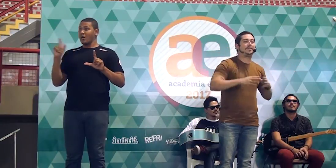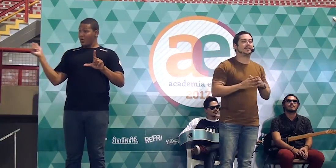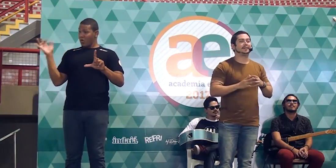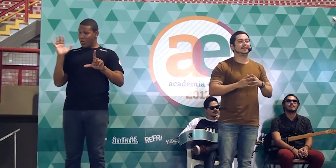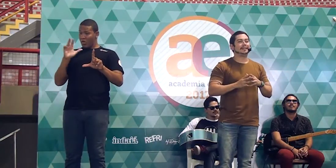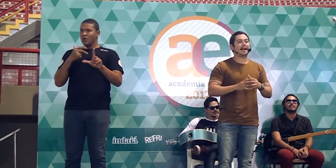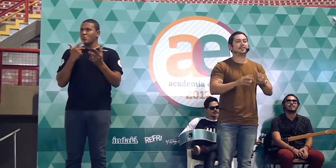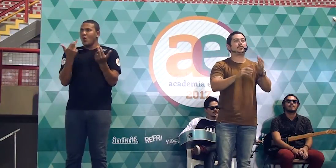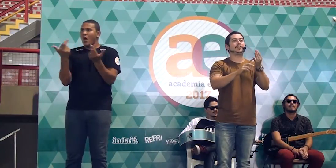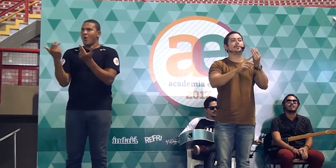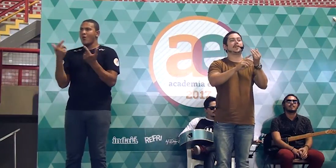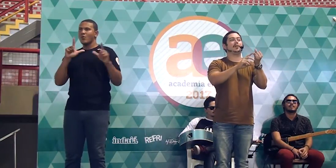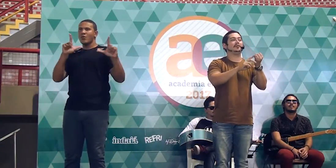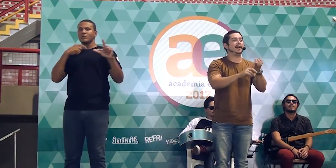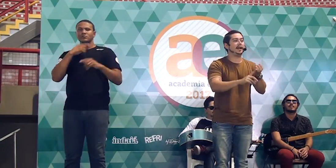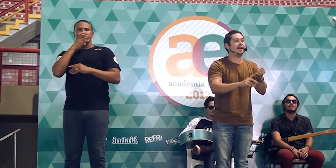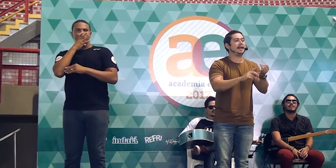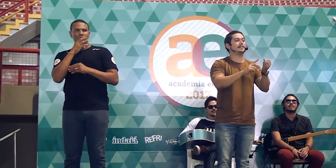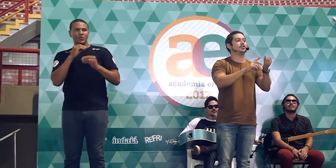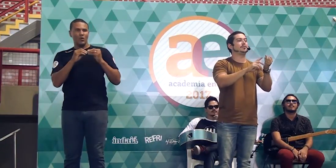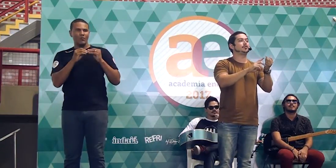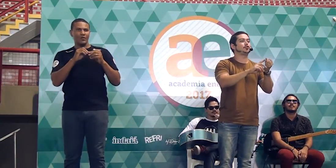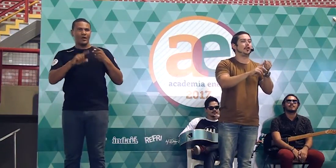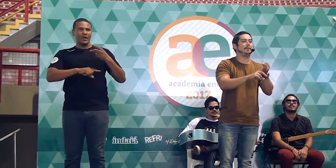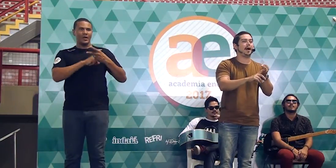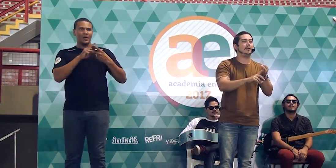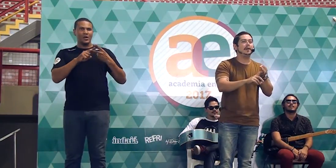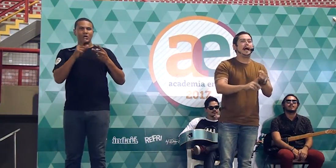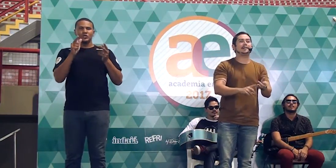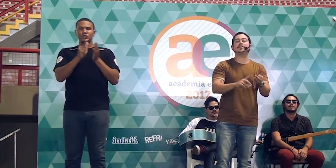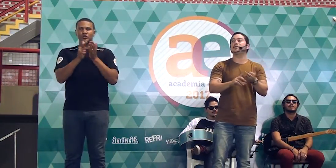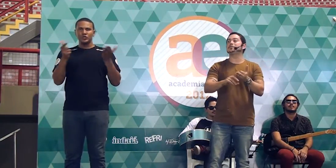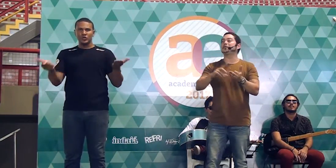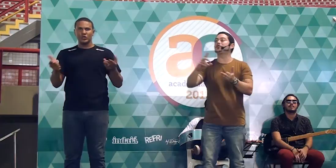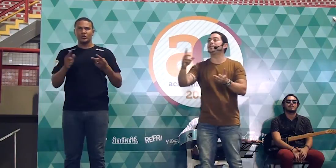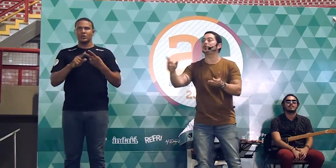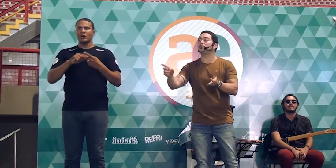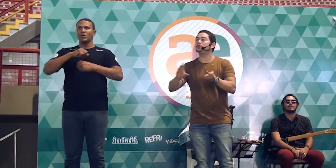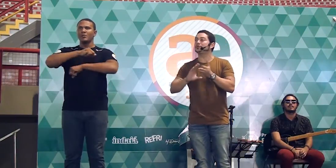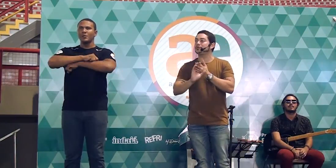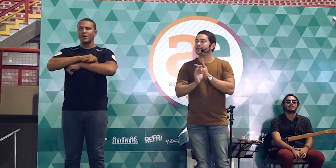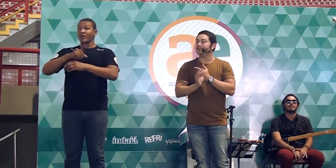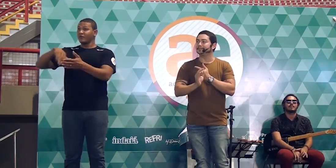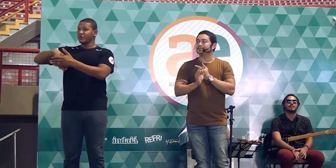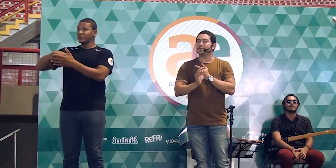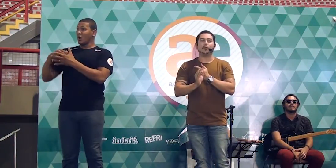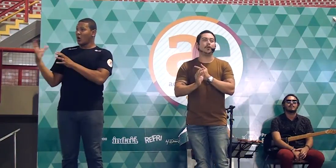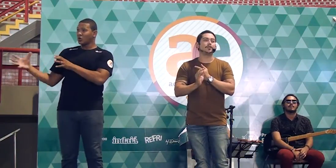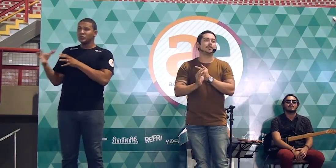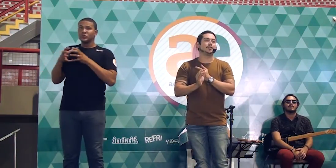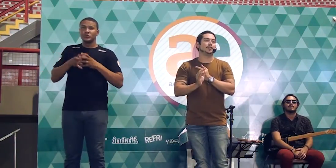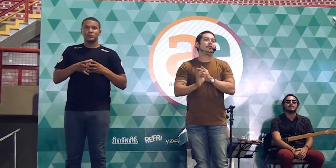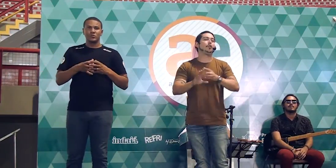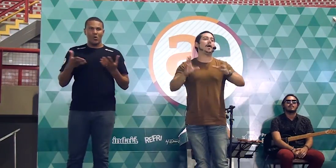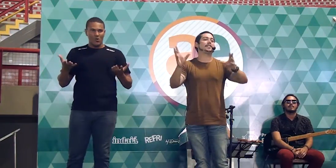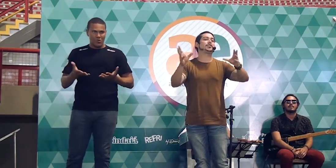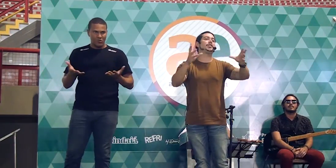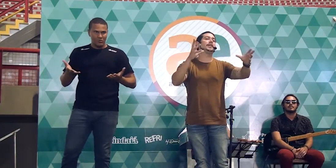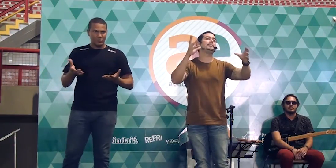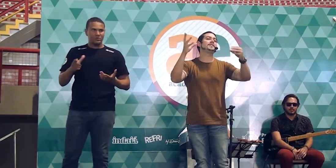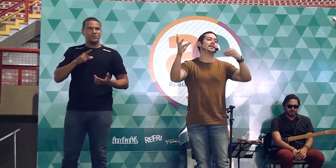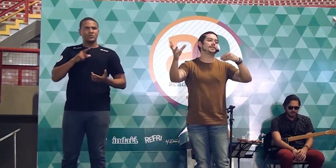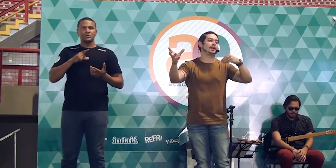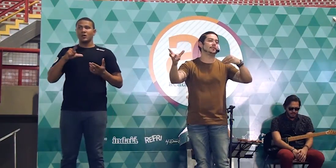mesma coisa. Assistíamos a novela, assistimos o jornal, assistimos o futebol juntos. Hoje, com